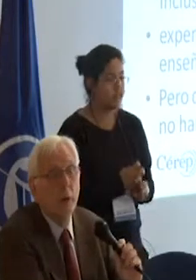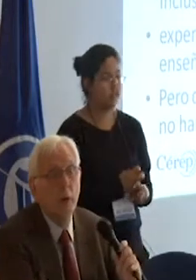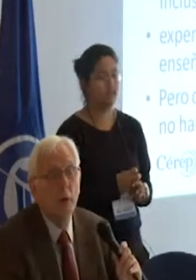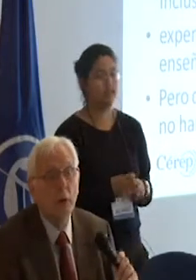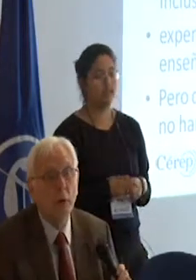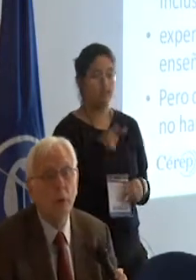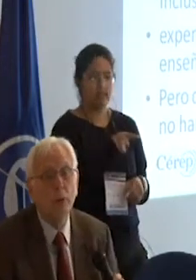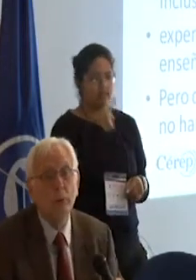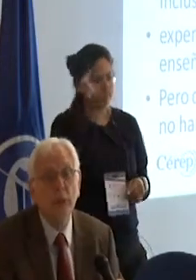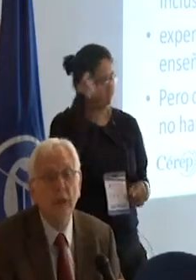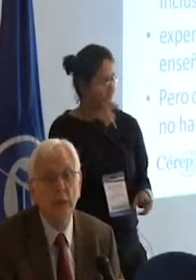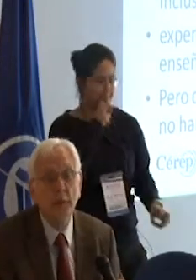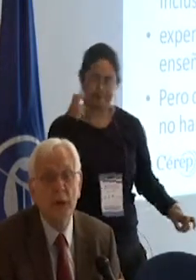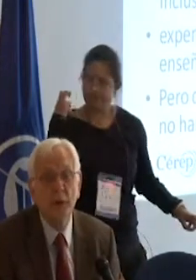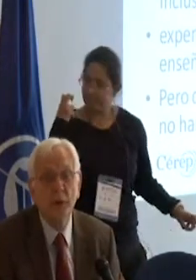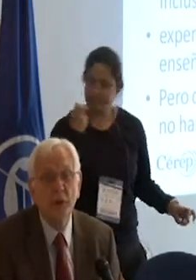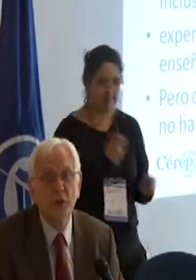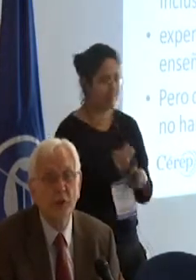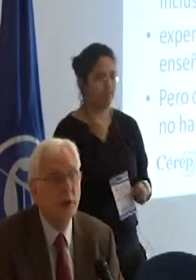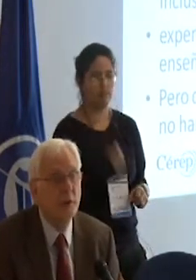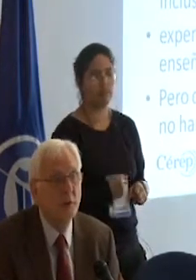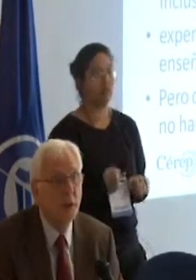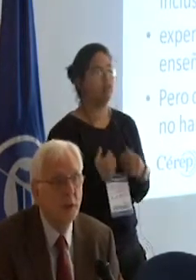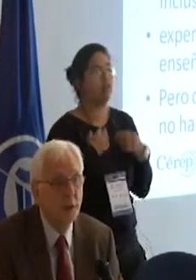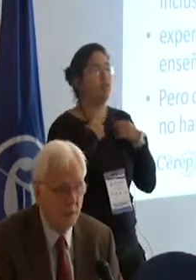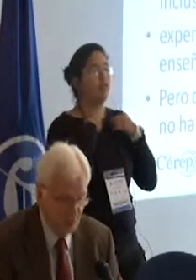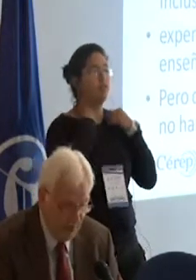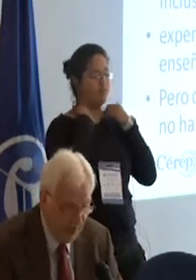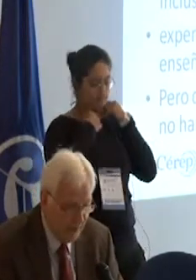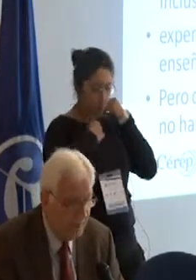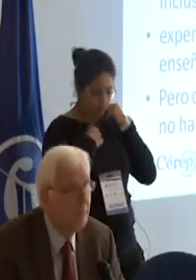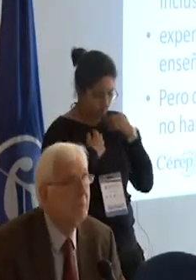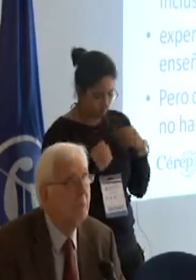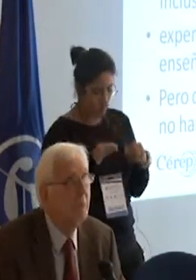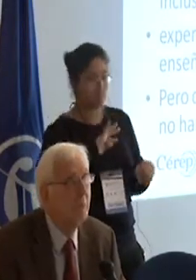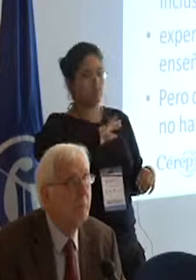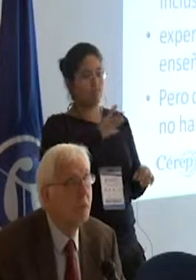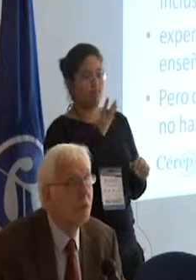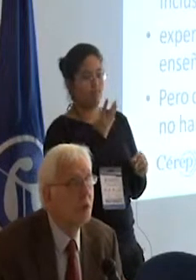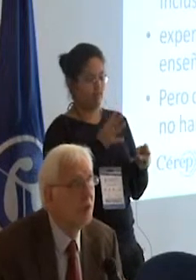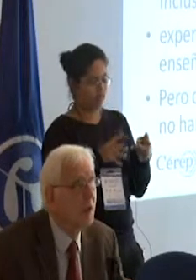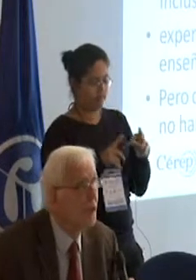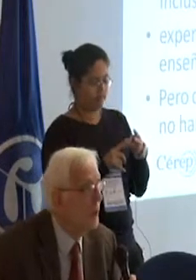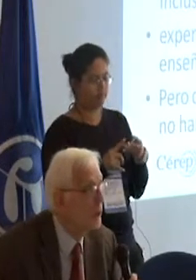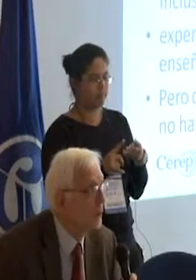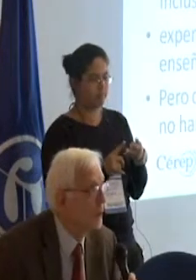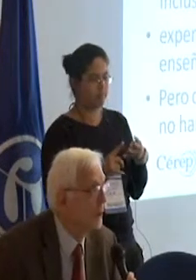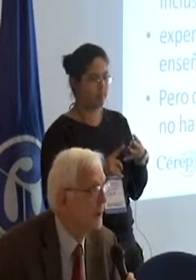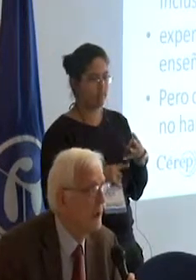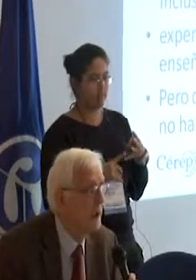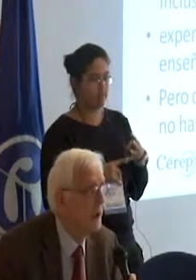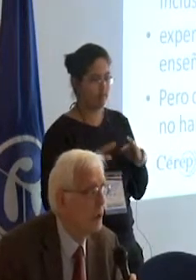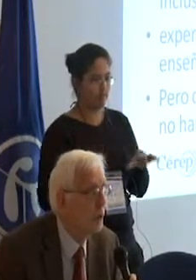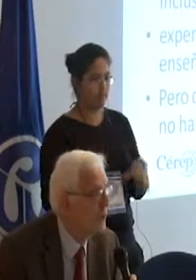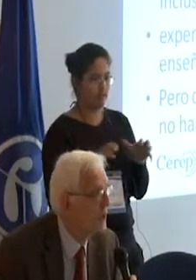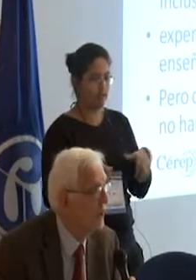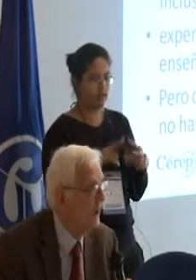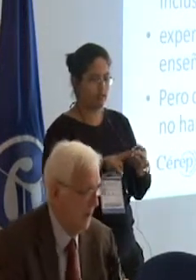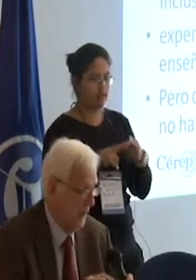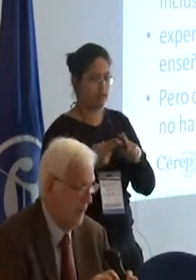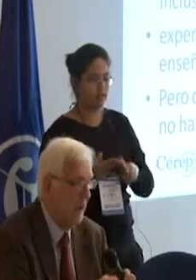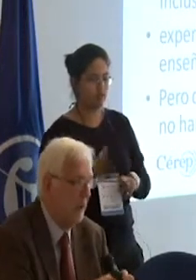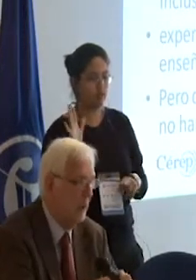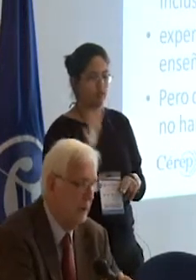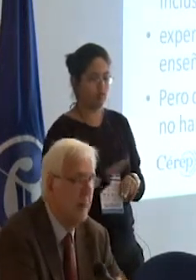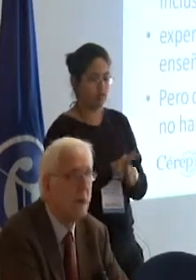un reto muy difícil. Cuarta característica de la actividad es frente a esta situación